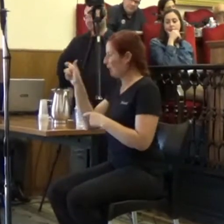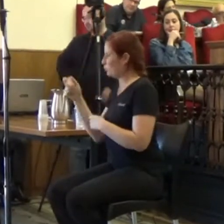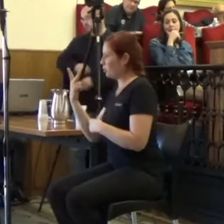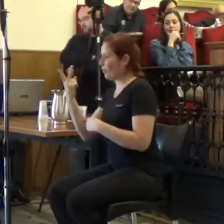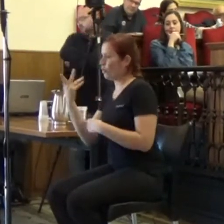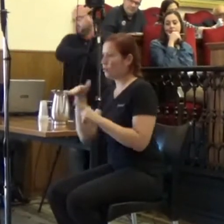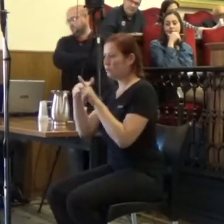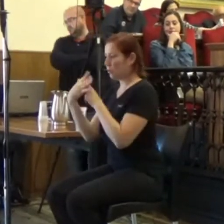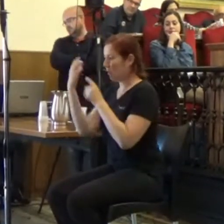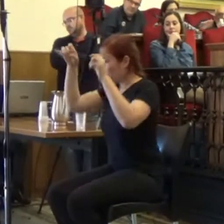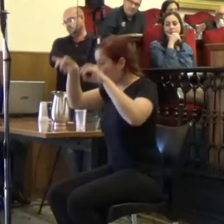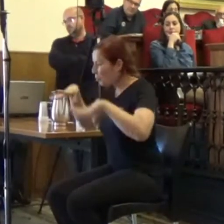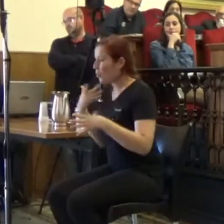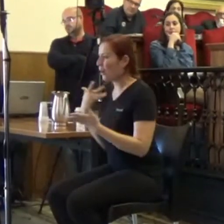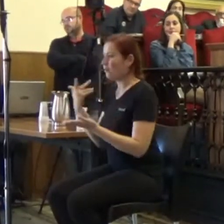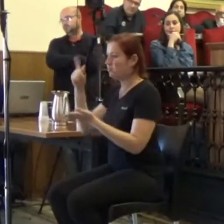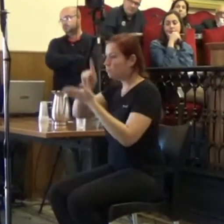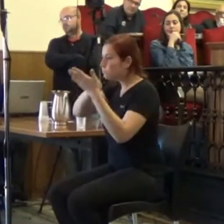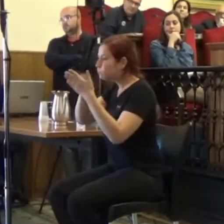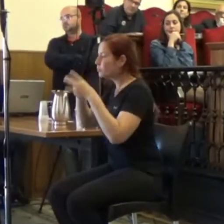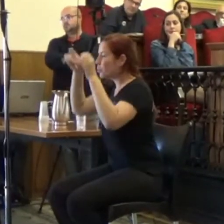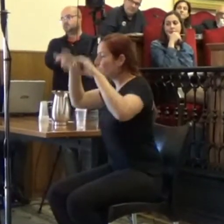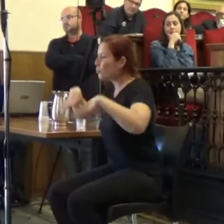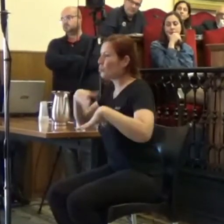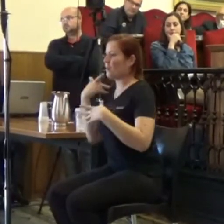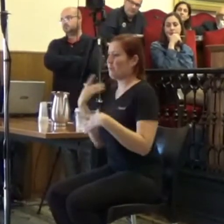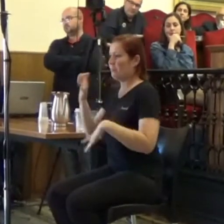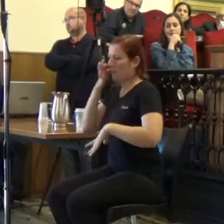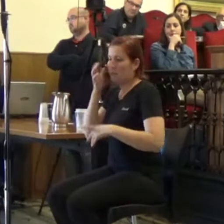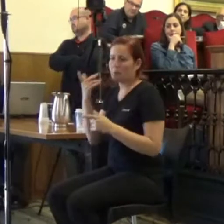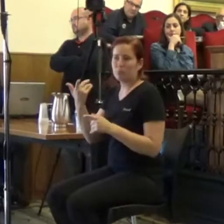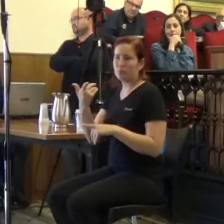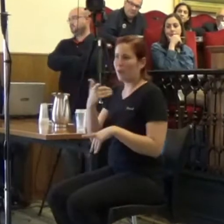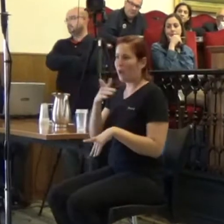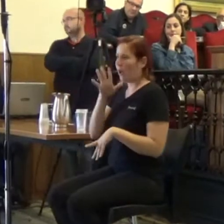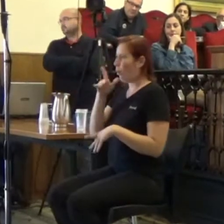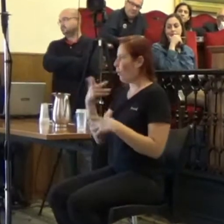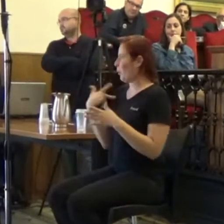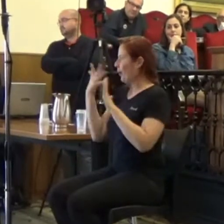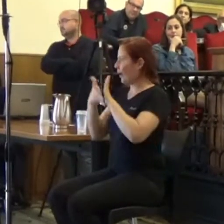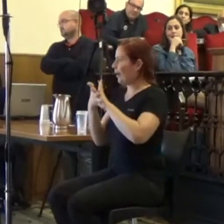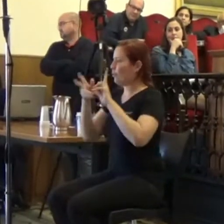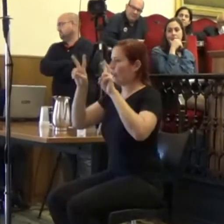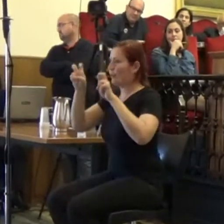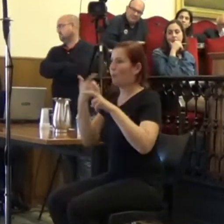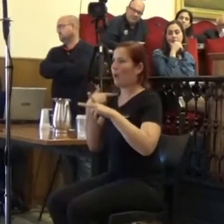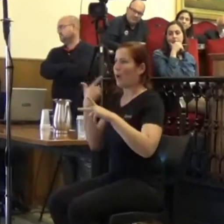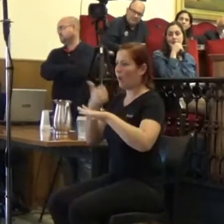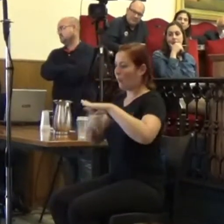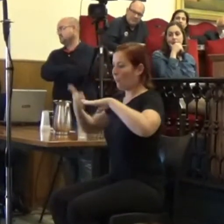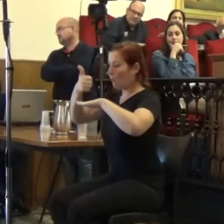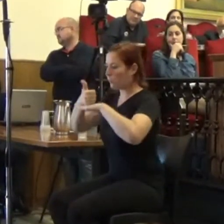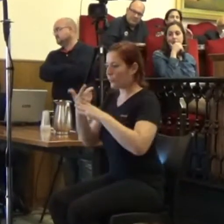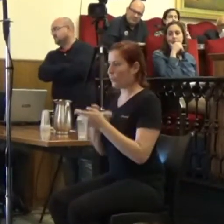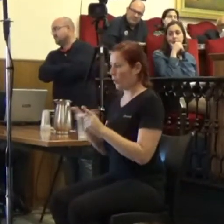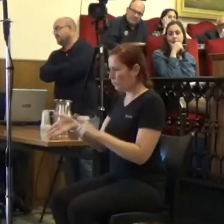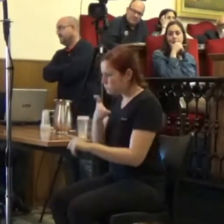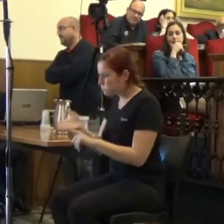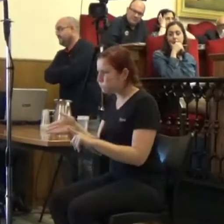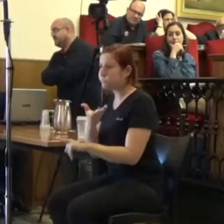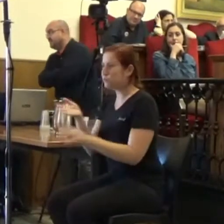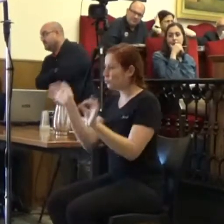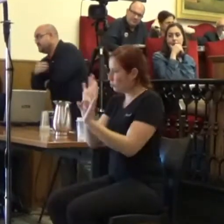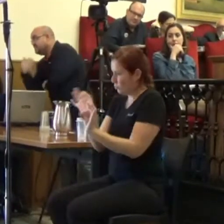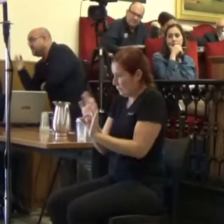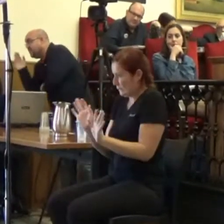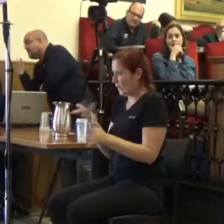no hablo solo de gerentes y encargados que maltratan física y psicológicamente, que abusan de sus privilegios en los centros especiales de empleo,